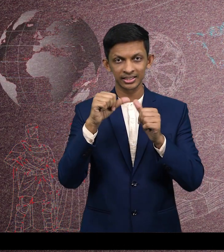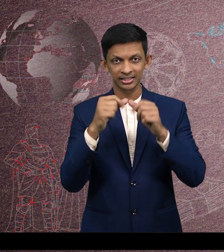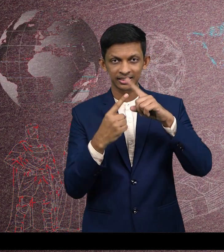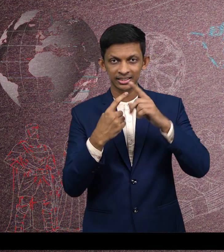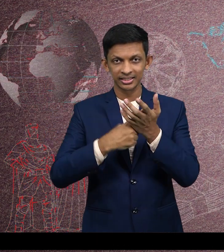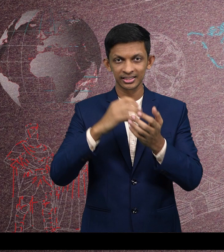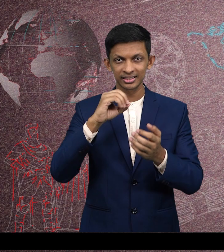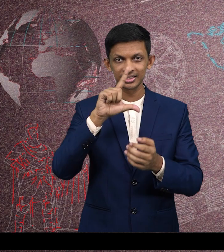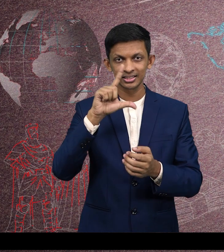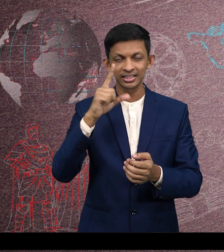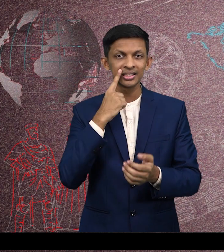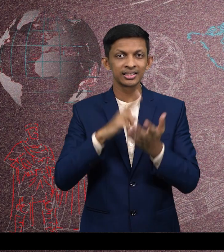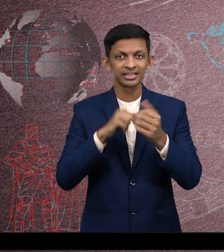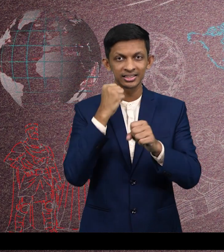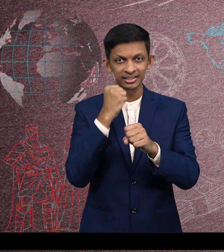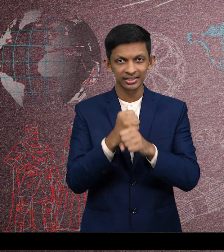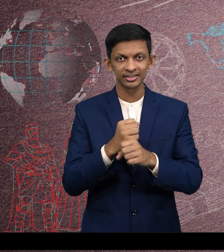పెట్రోలింగ్,